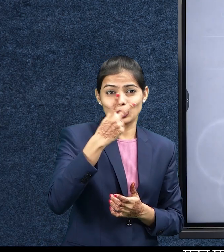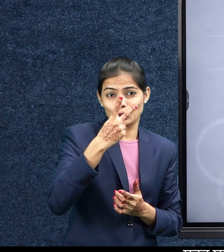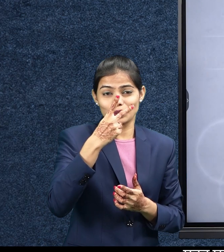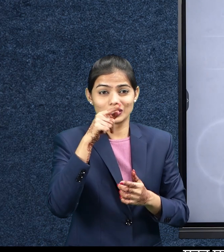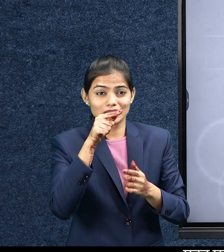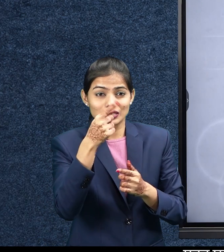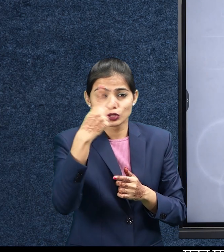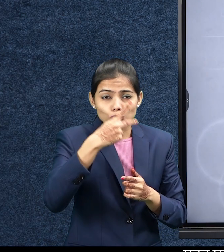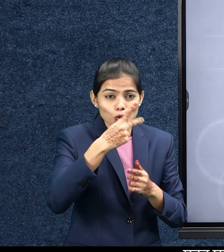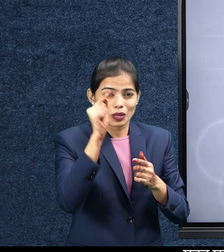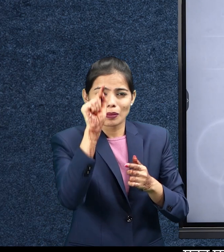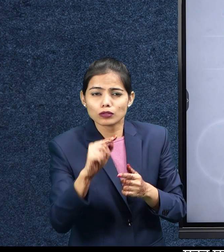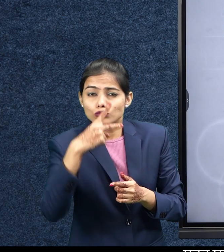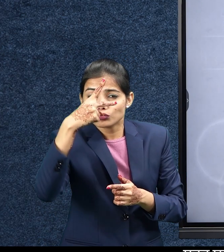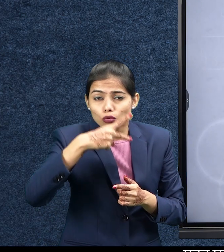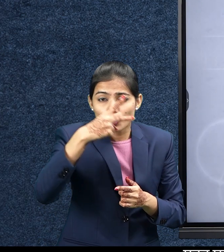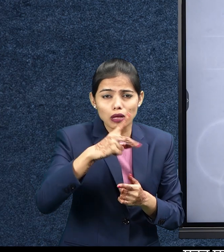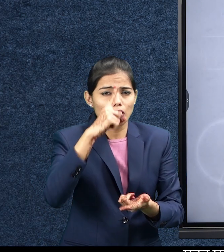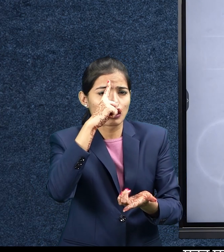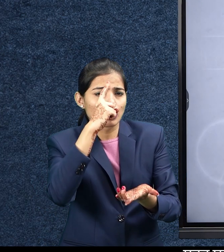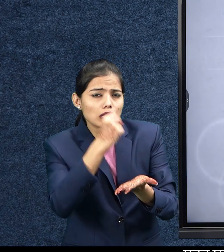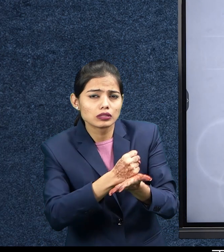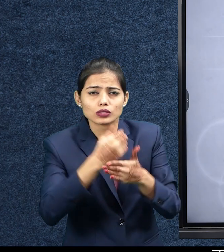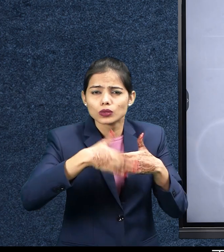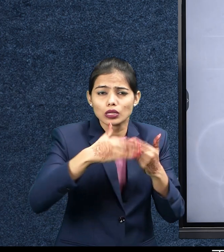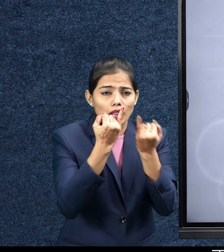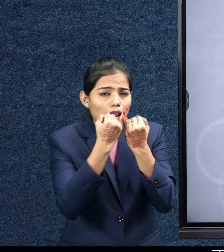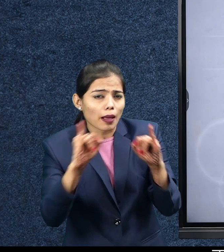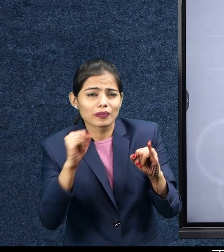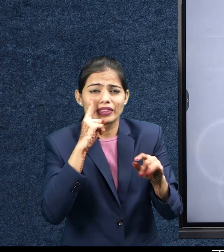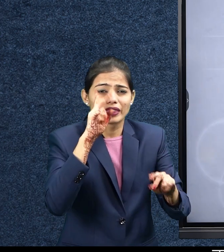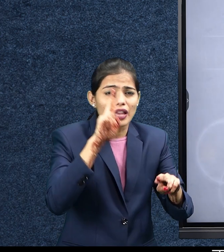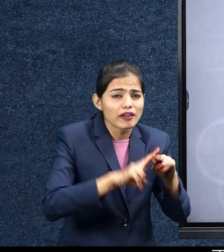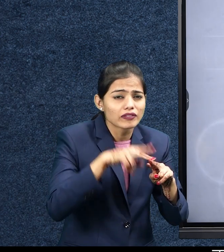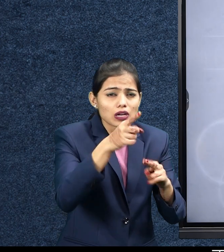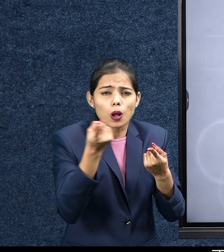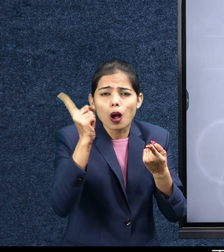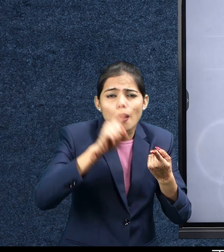एका घटनेचा दुसऱ्या घटनेवर परिणाम होत नसेल तर दोन घटना स्वतंत्र मानल्या जातात.